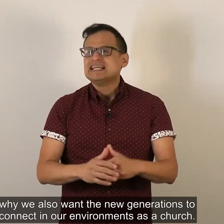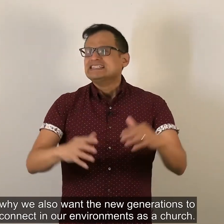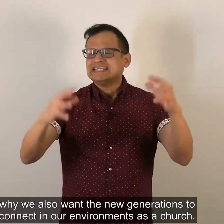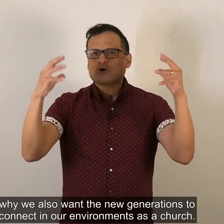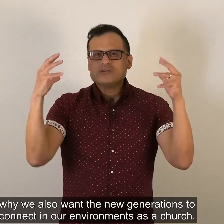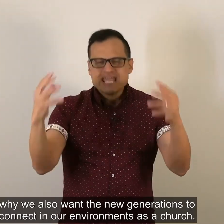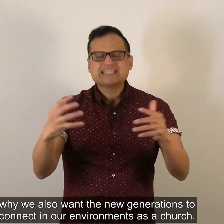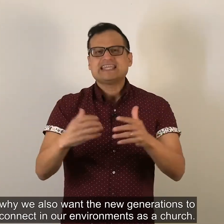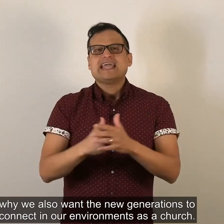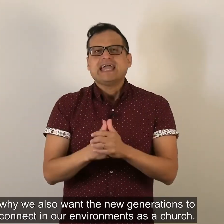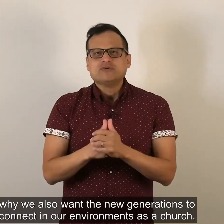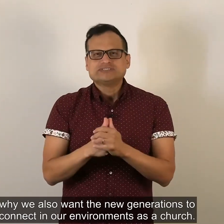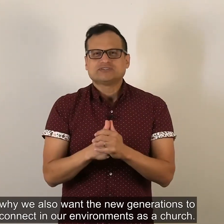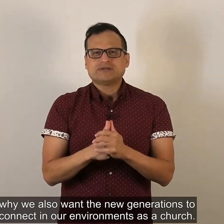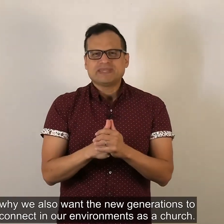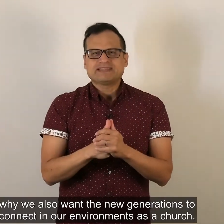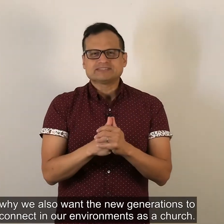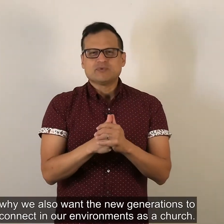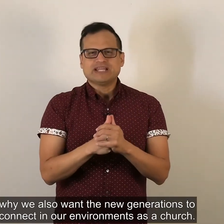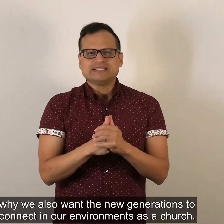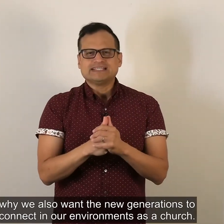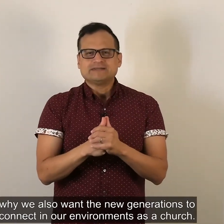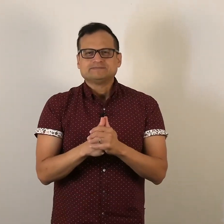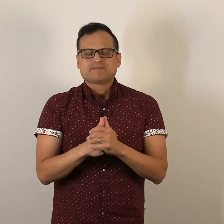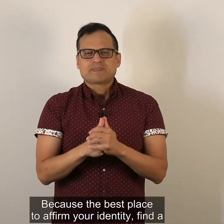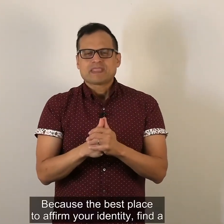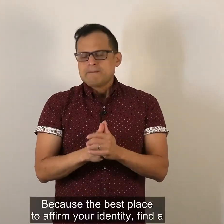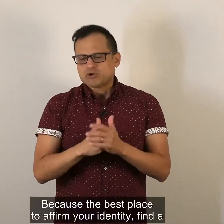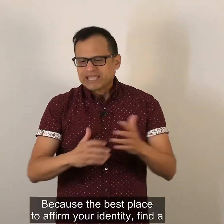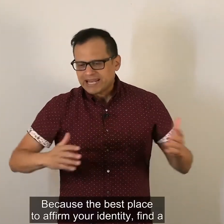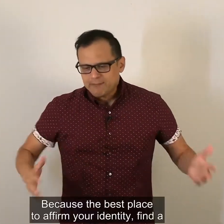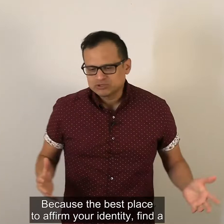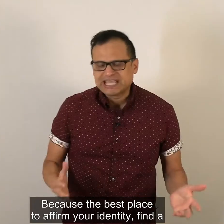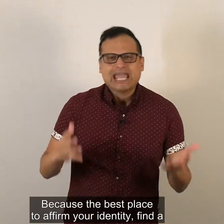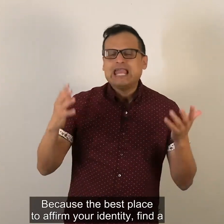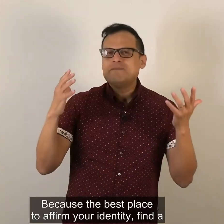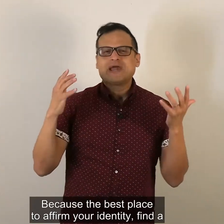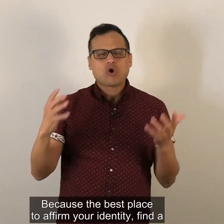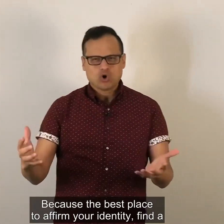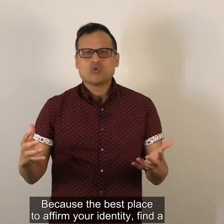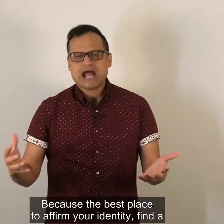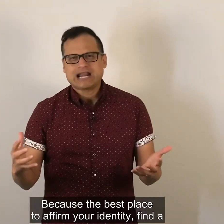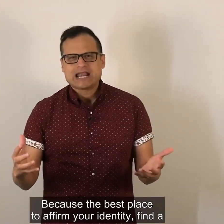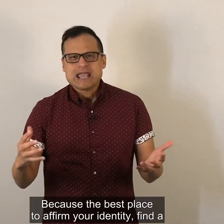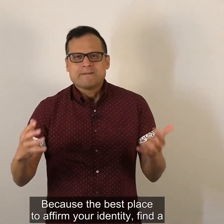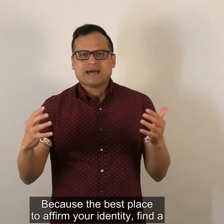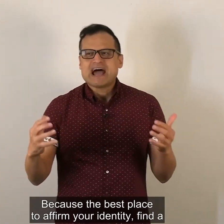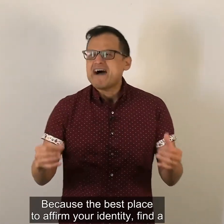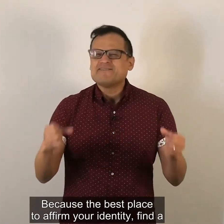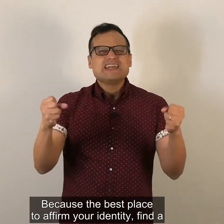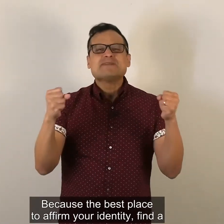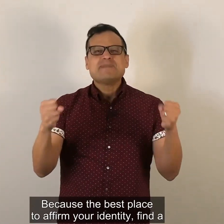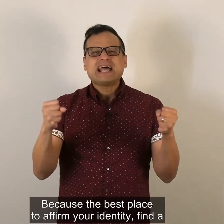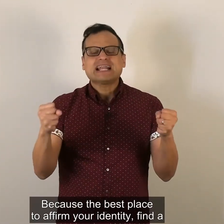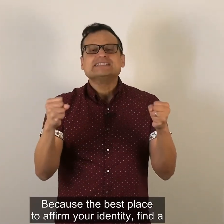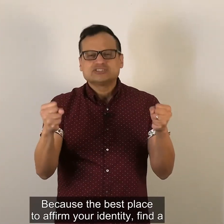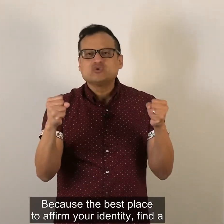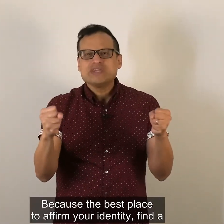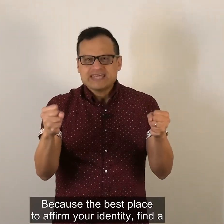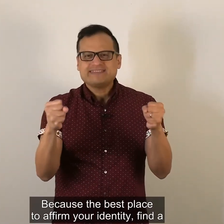se conecten en nuestros ambientes como iglesia. Porque creemos que el mejor lugar para afirmar su